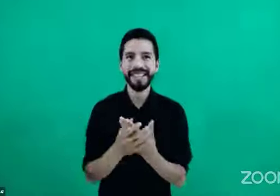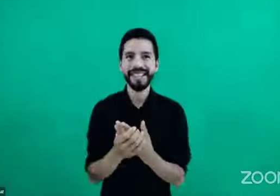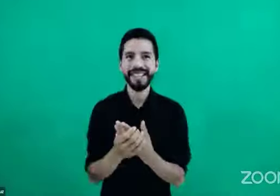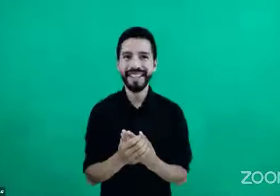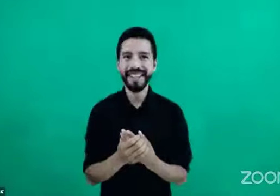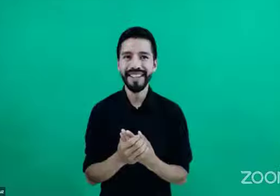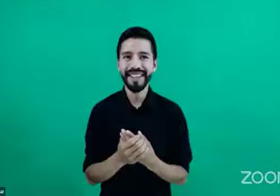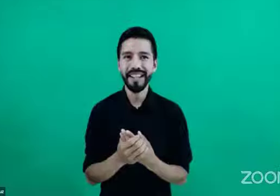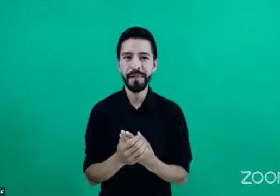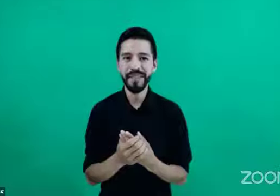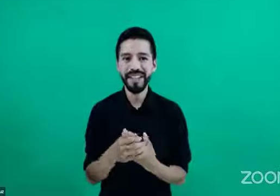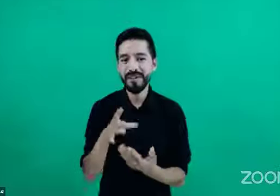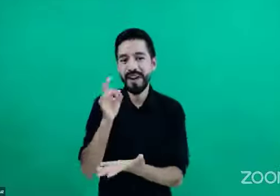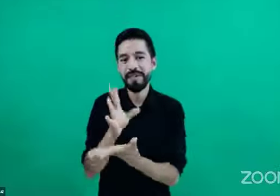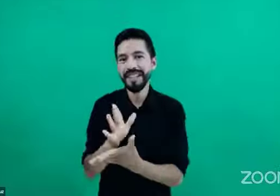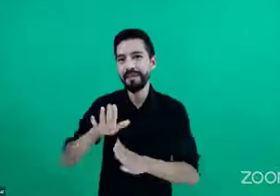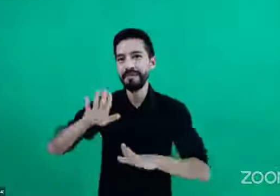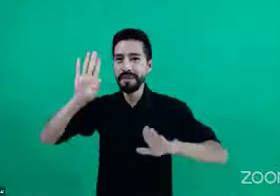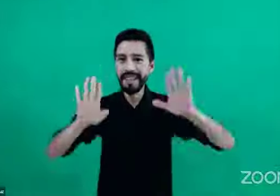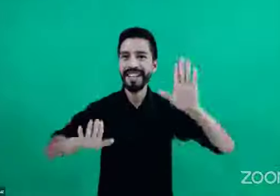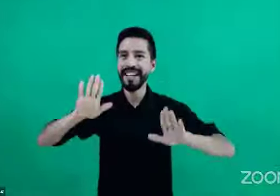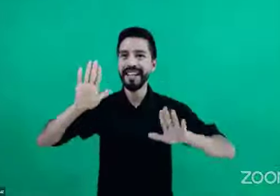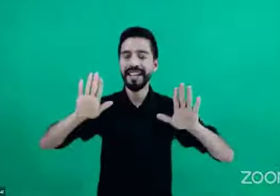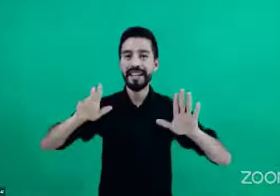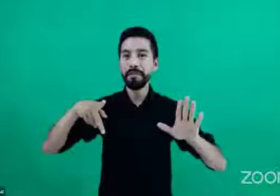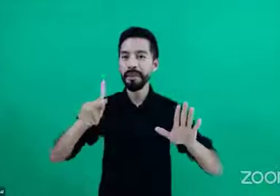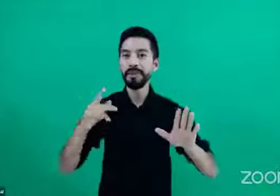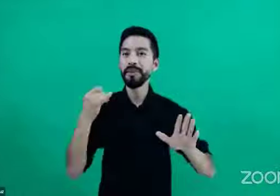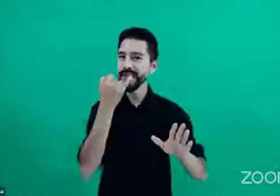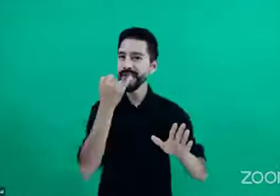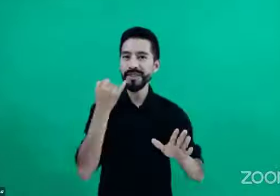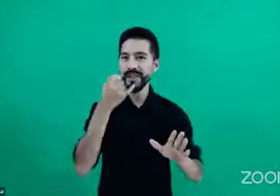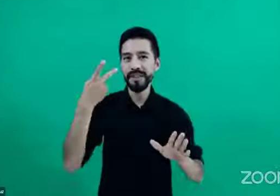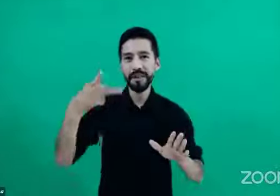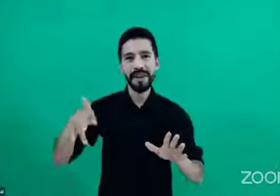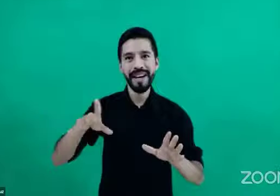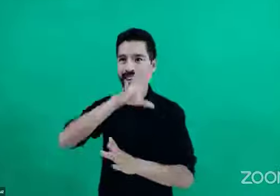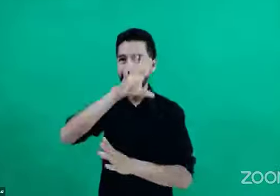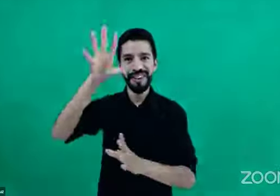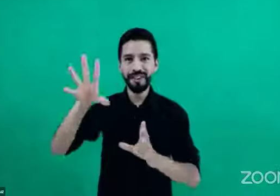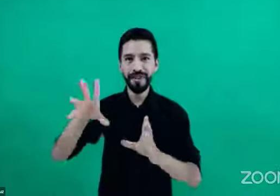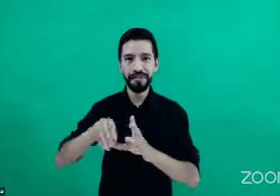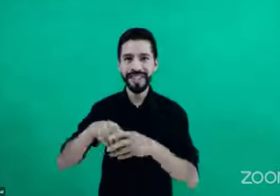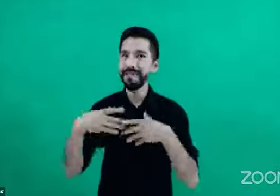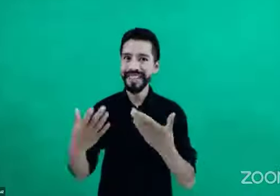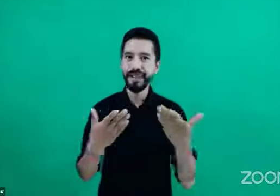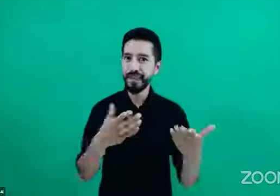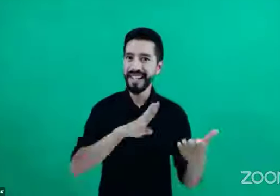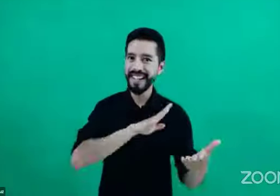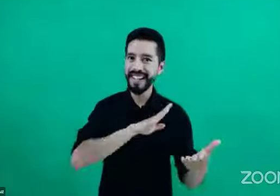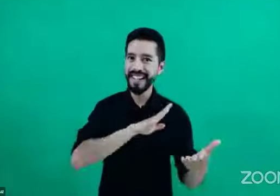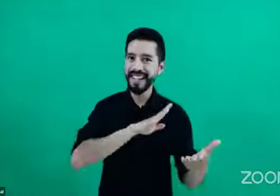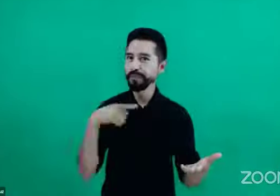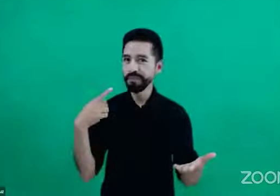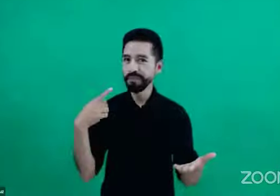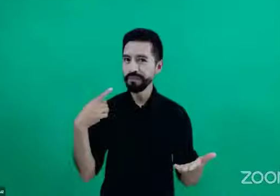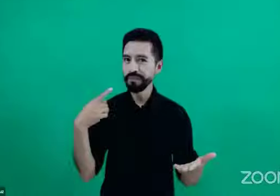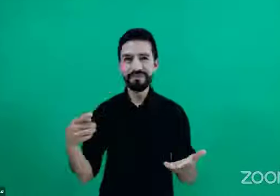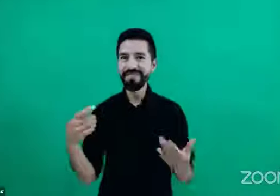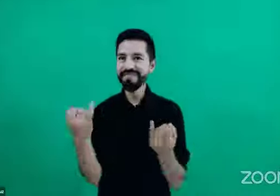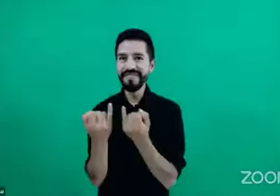pues es solamente mímica, pero no, es un idioma completamente al igual que el